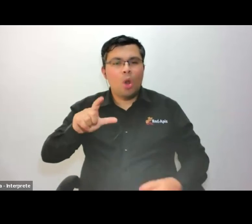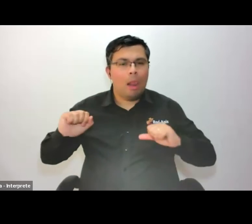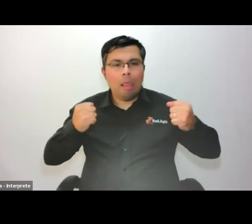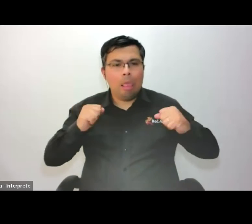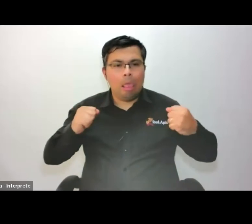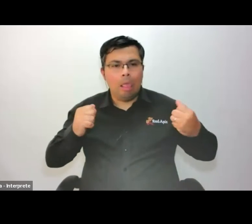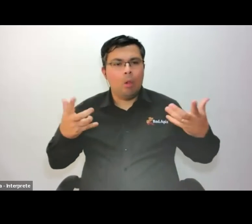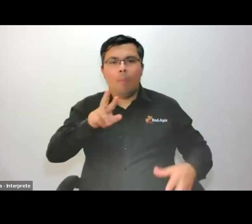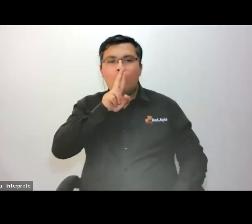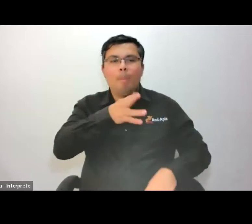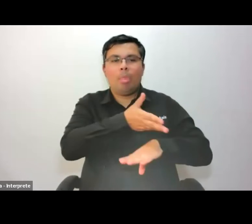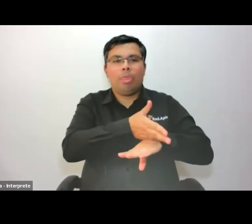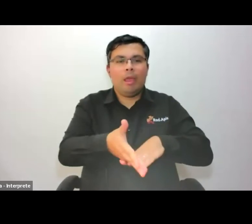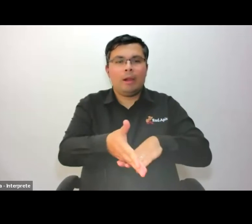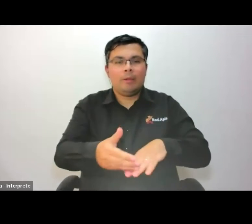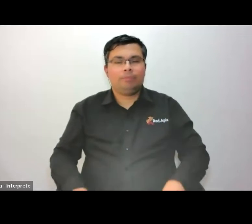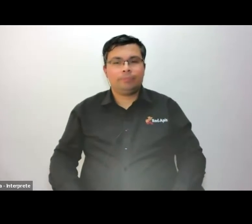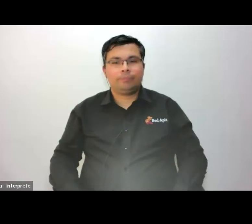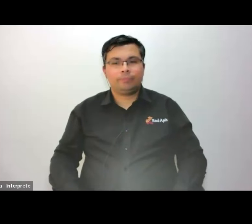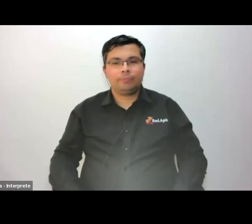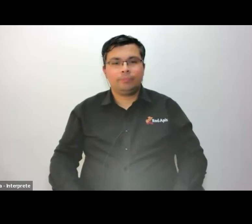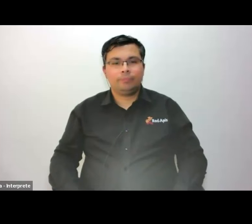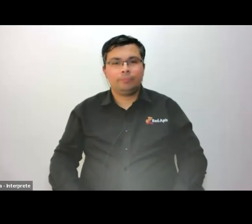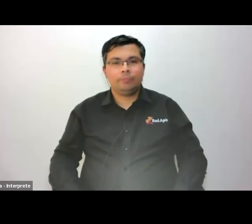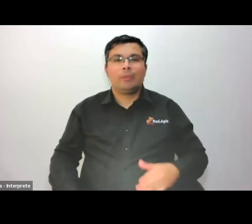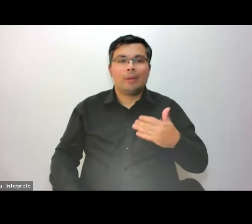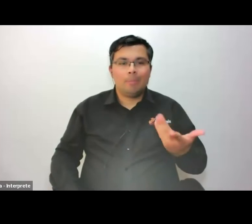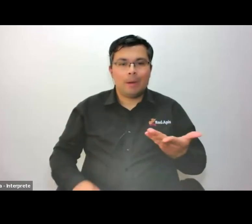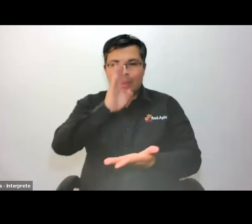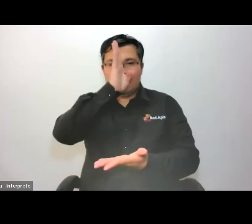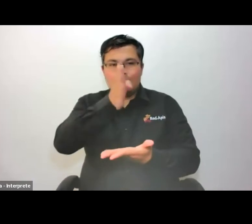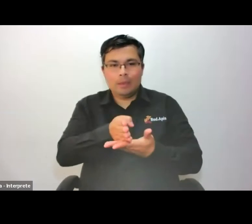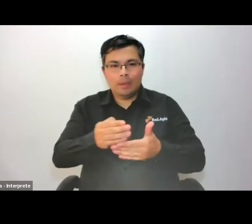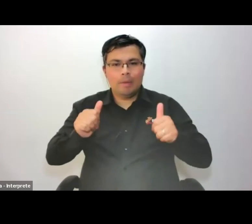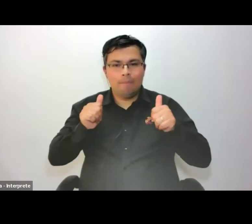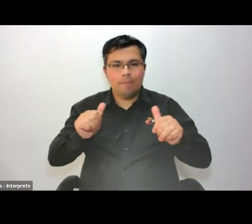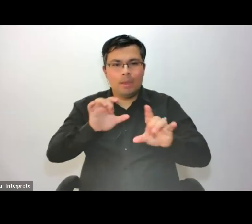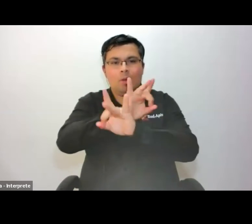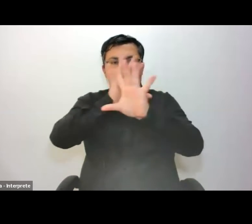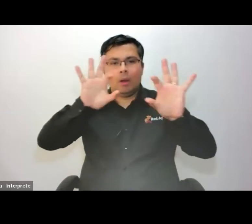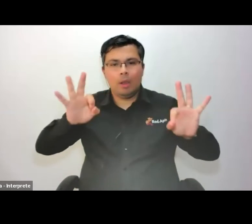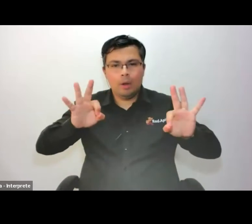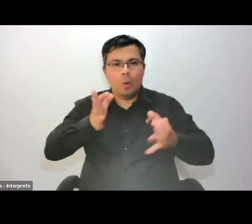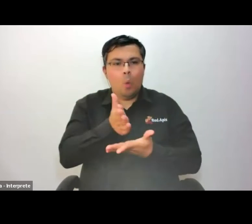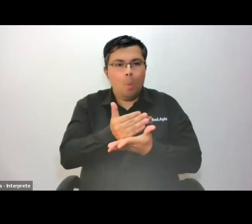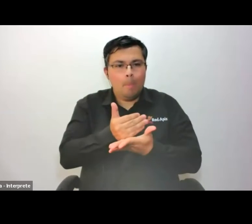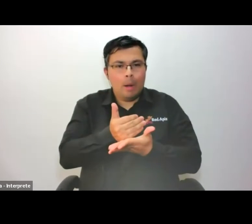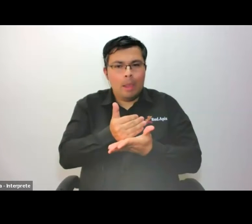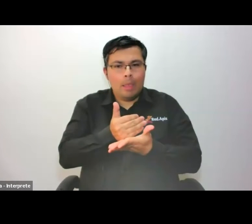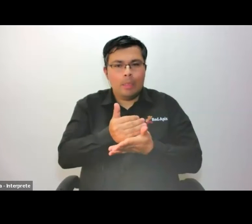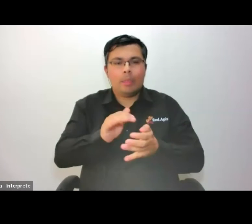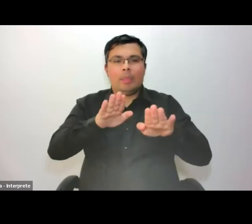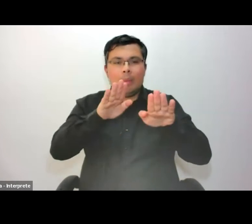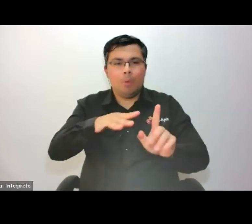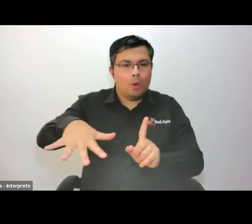que saber que para poder definir claramente un plan de apoyos en el contexto escolar, debo